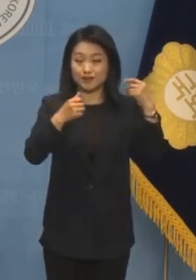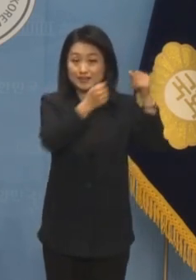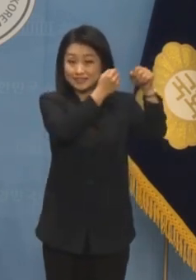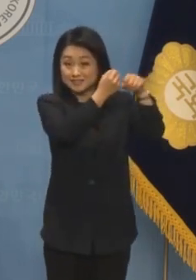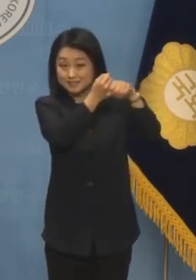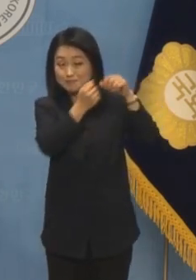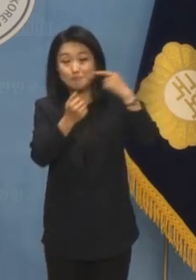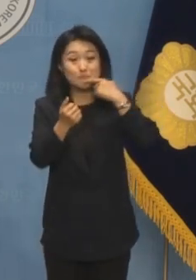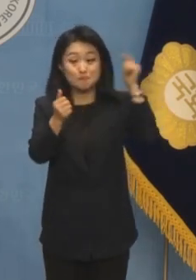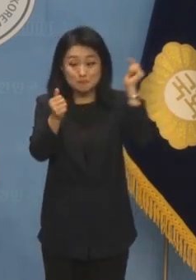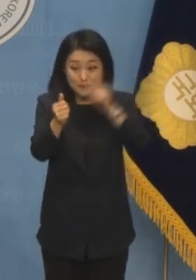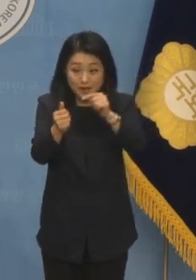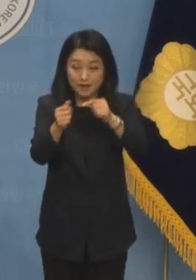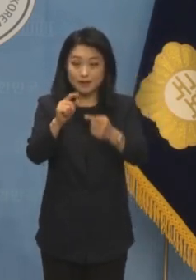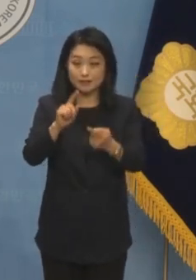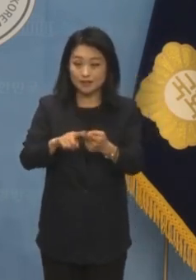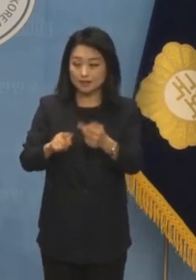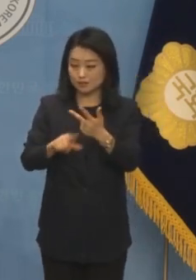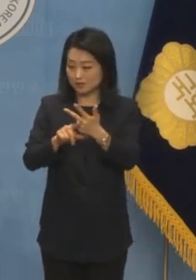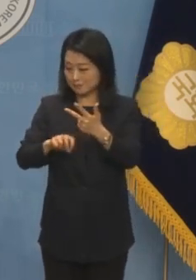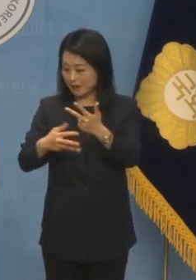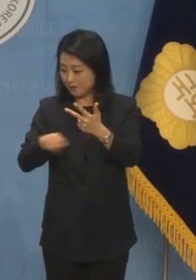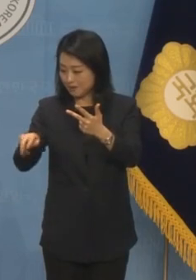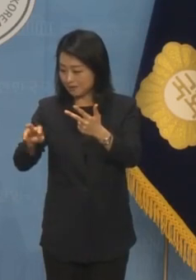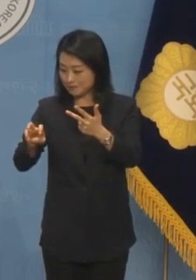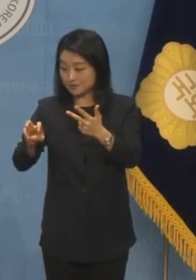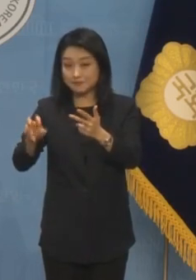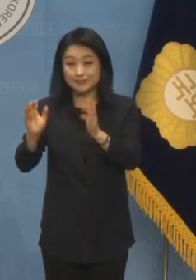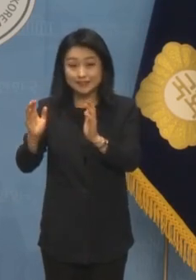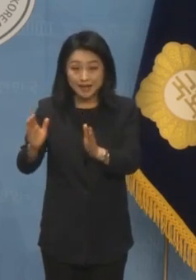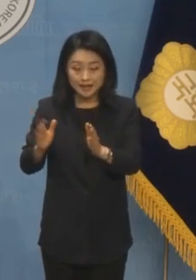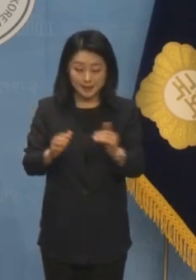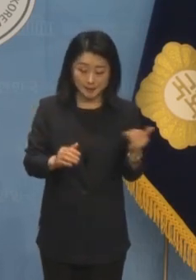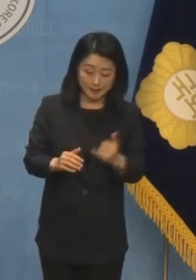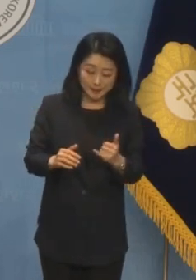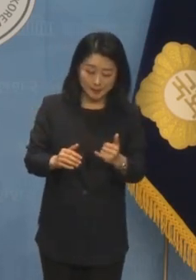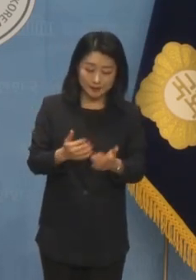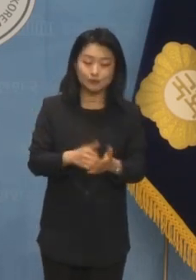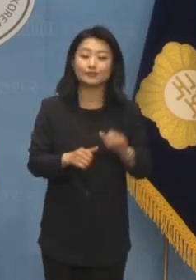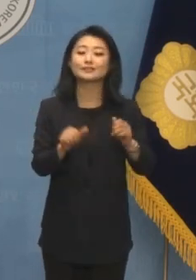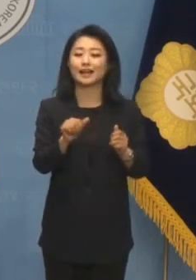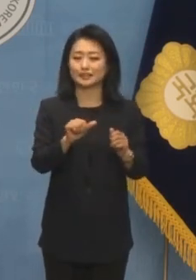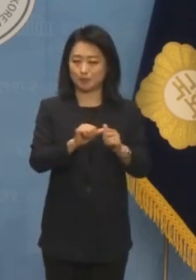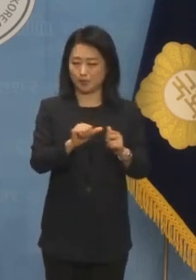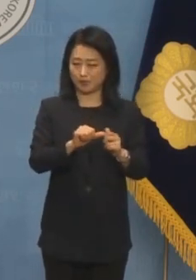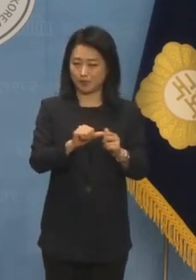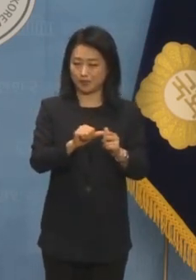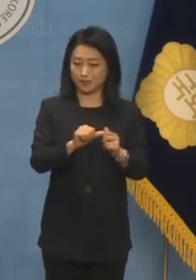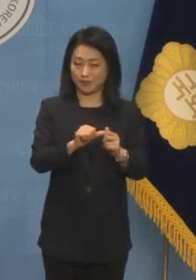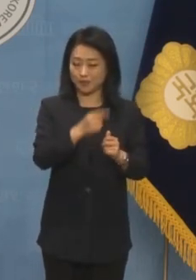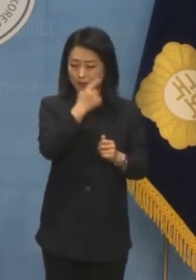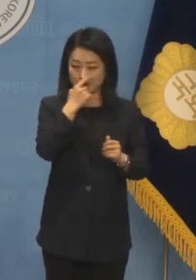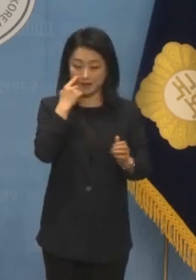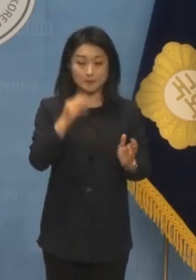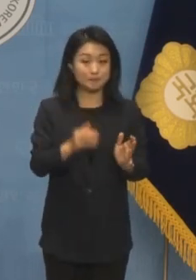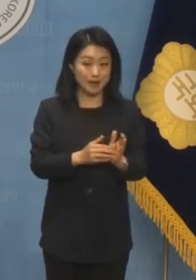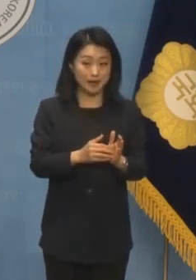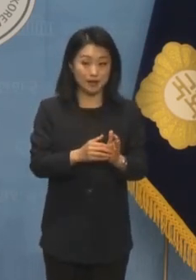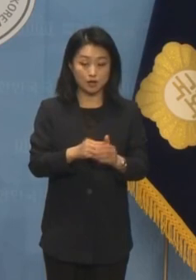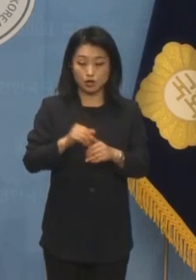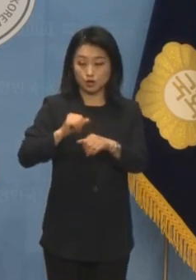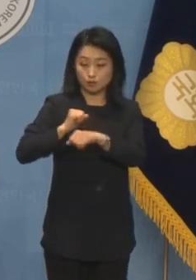31일 이전인 7월 28일부터 30일에도 총 5차례 통화를 했습니다. 당시